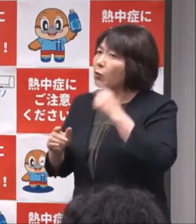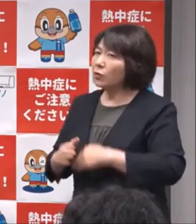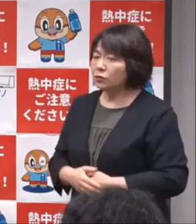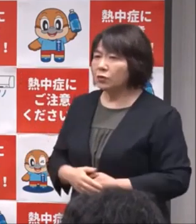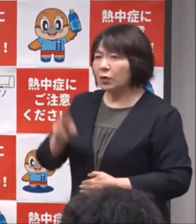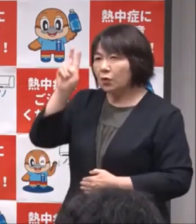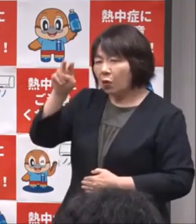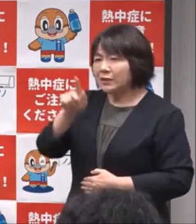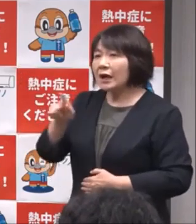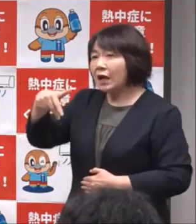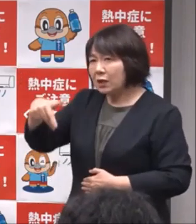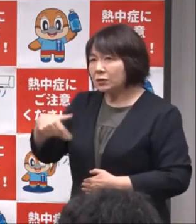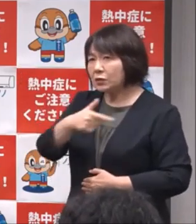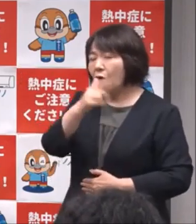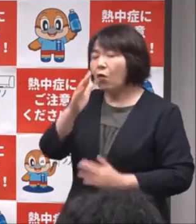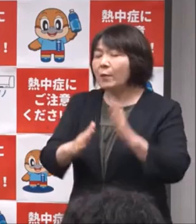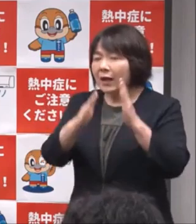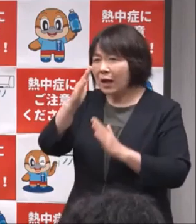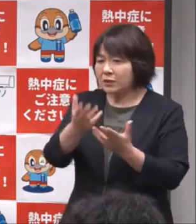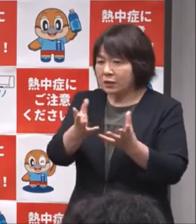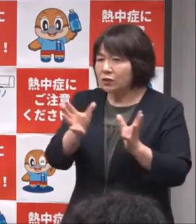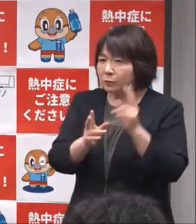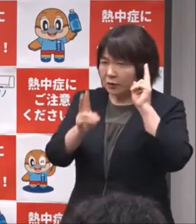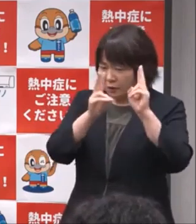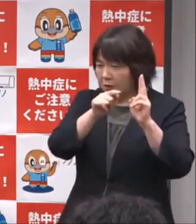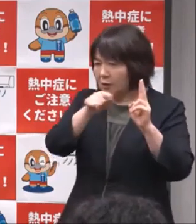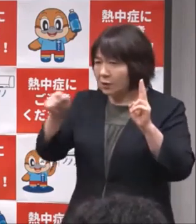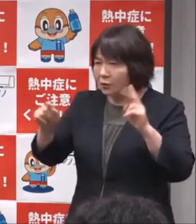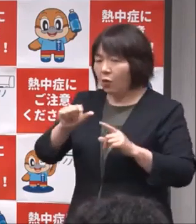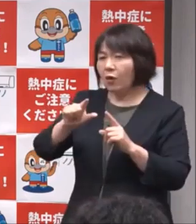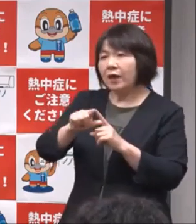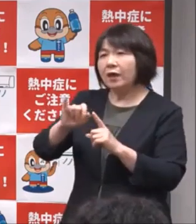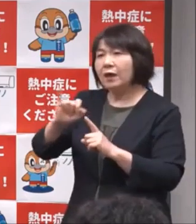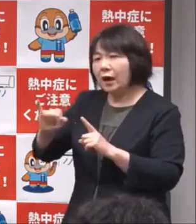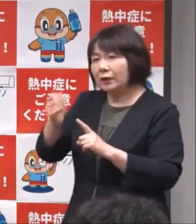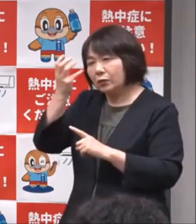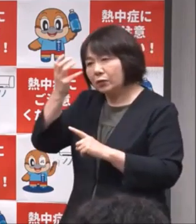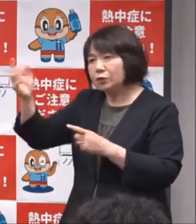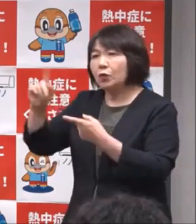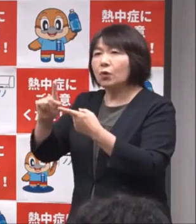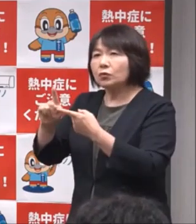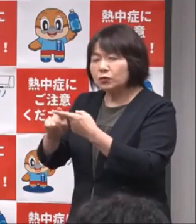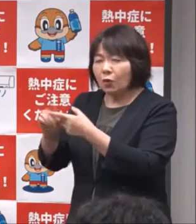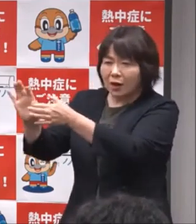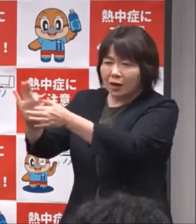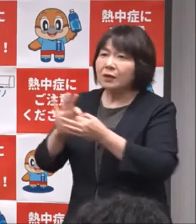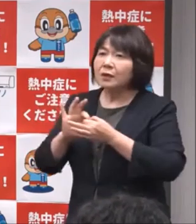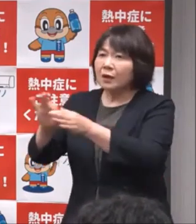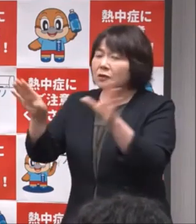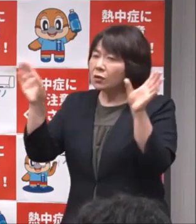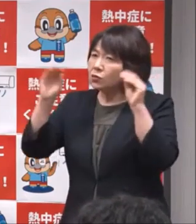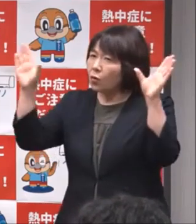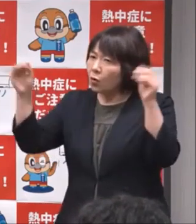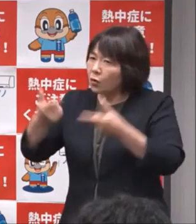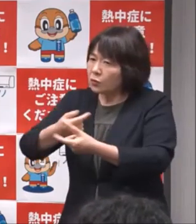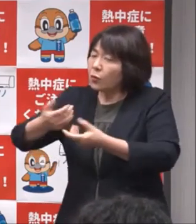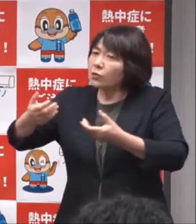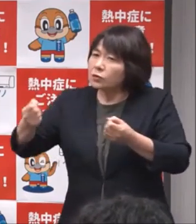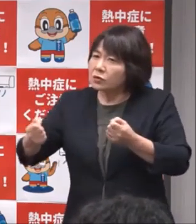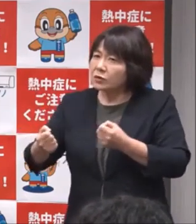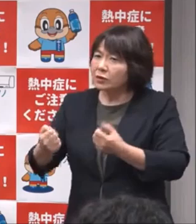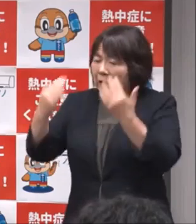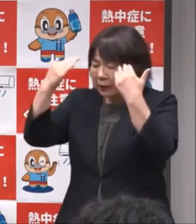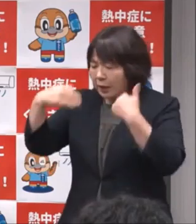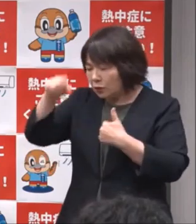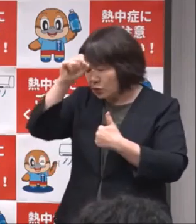大阪ガス大林組の共同プロジェクト、 AI 予測と連携して情報共有して、それを熱中症